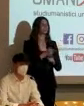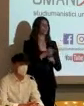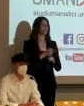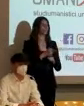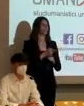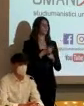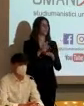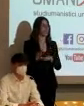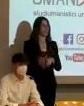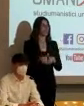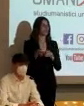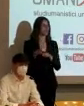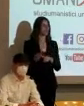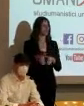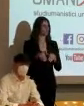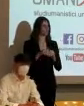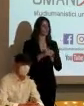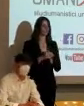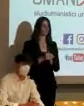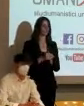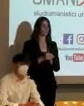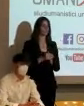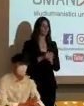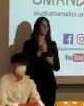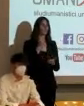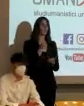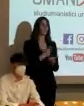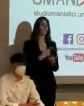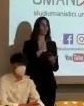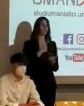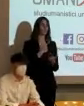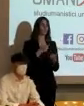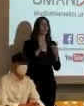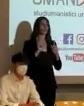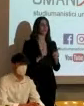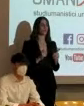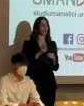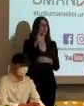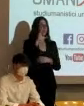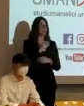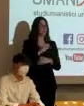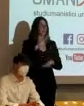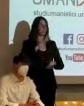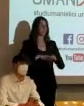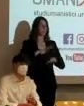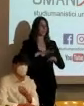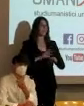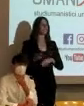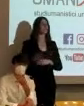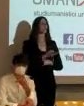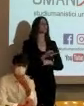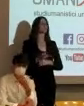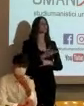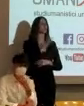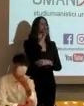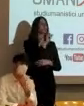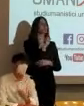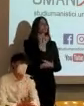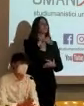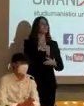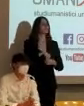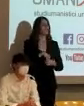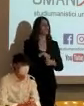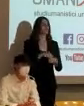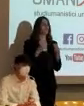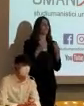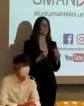È importante anche comprendere quale sia l'importanza di queste due materie all'interno della nostra università, ponendo delle domande